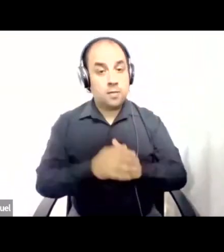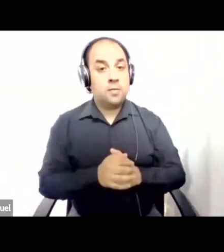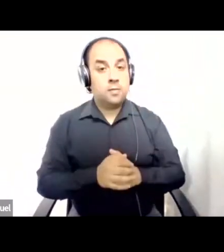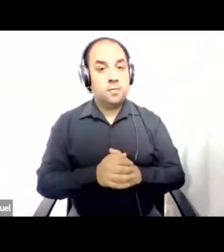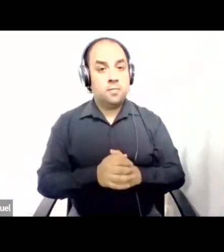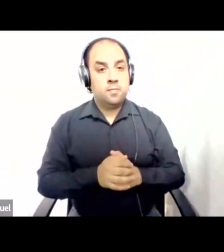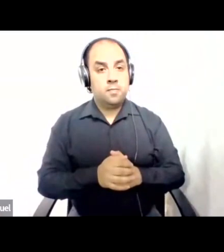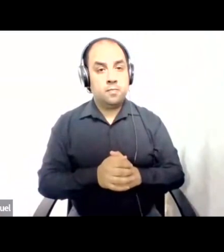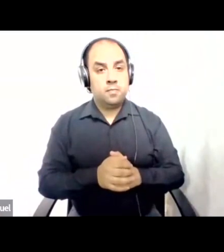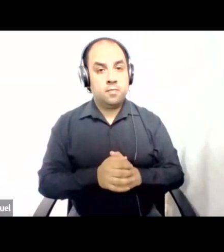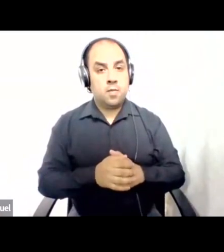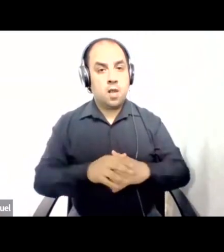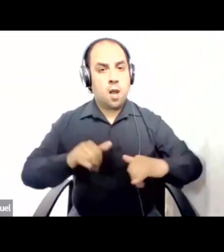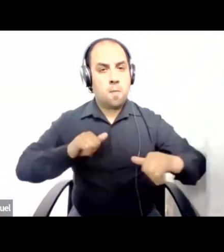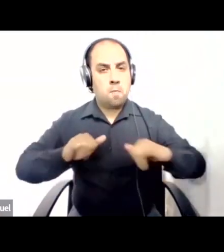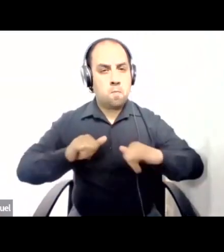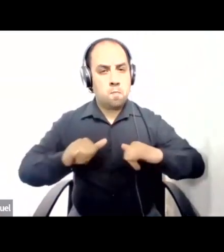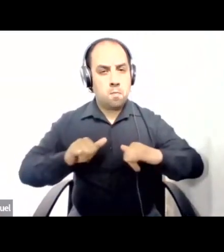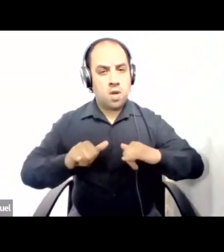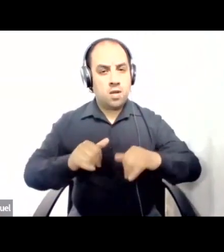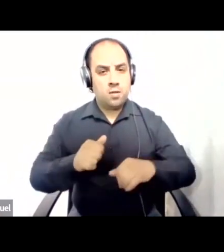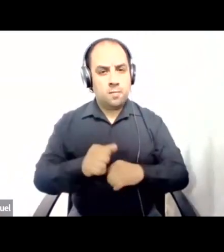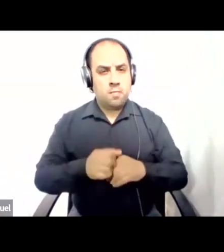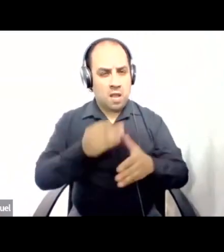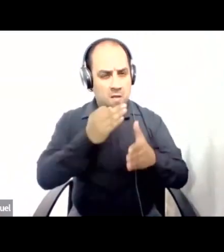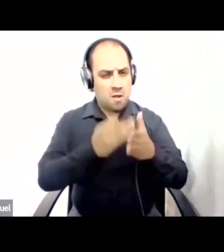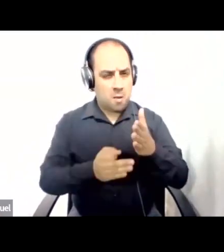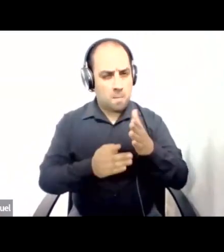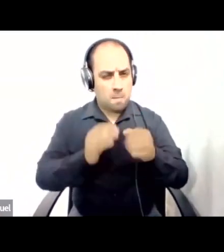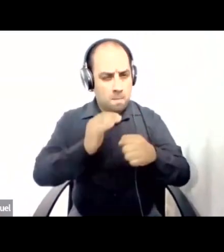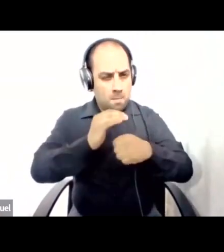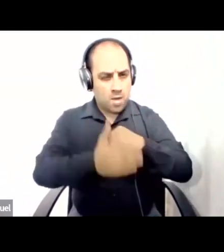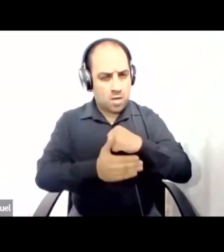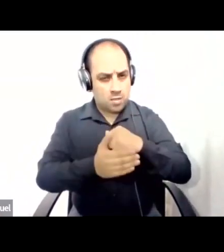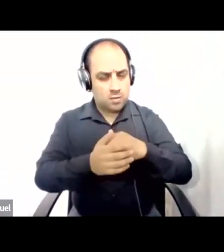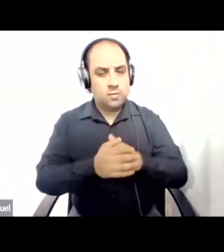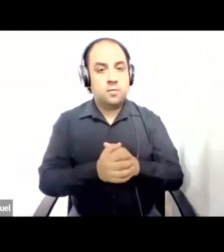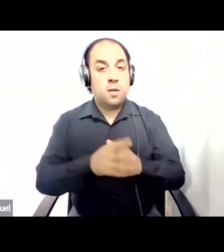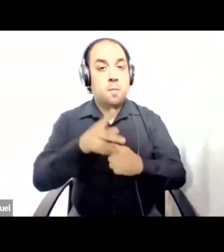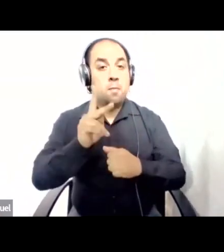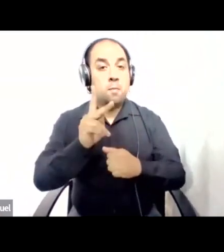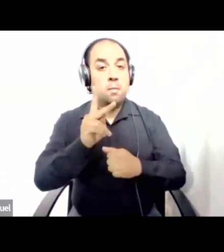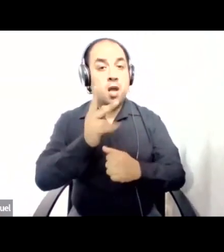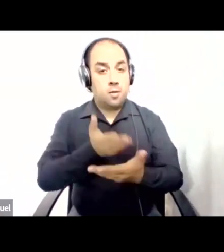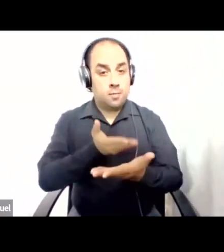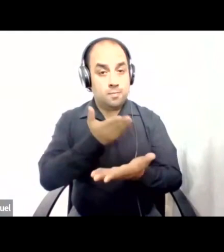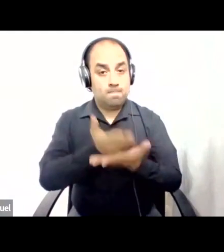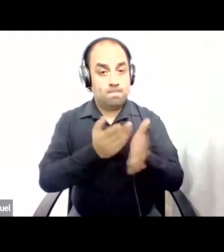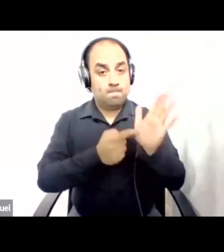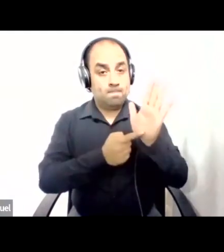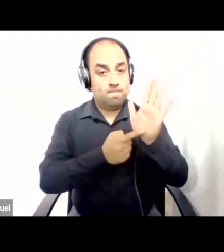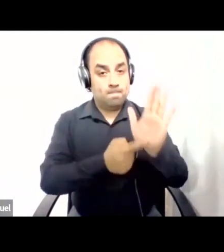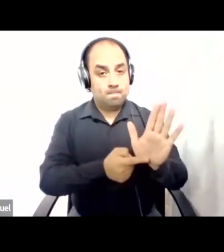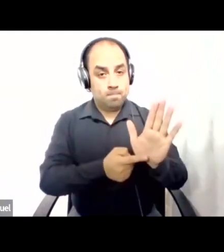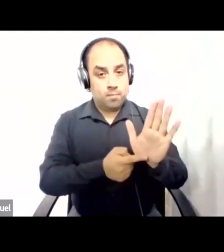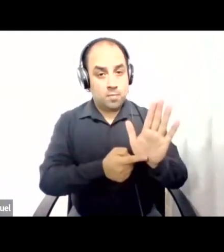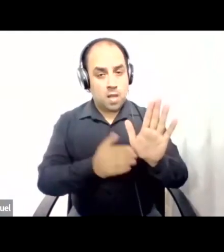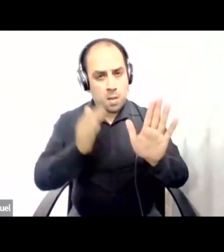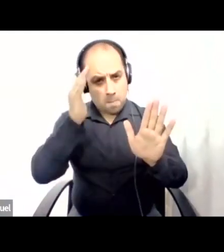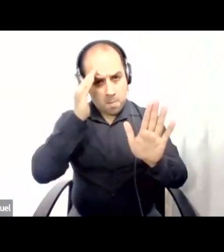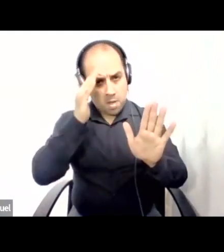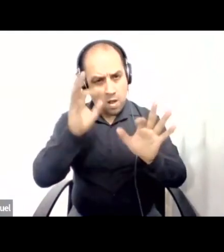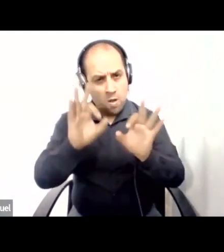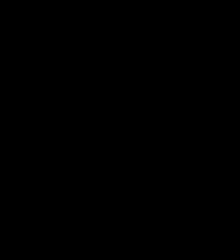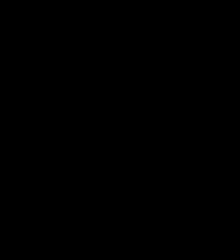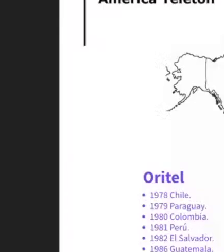siguiente mapa. Todavía no lo termino, pero es una propuesta para pensar las narrativas